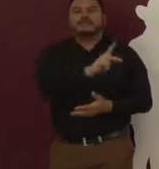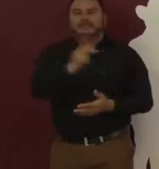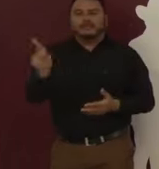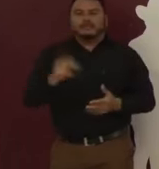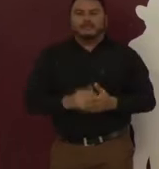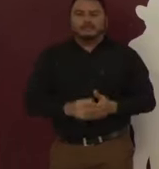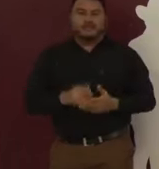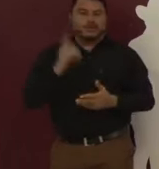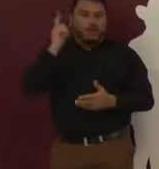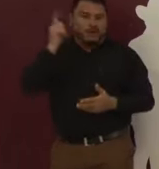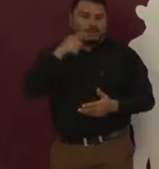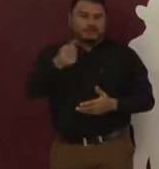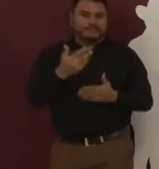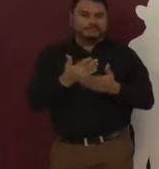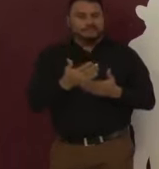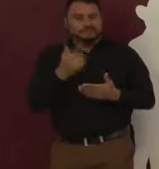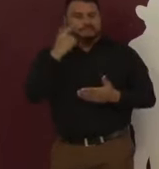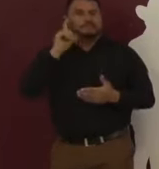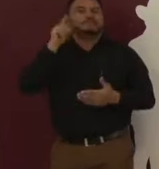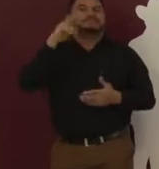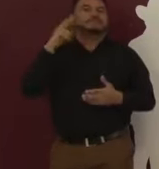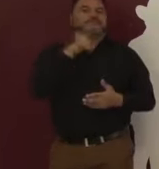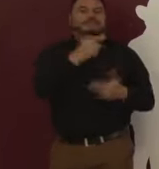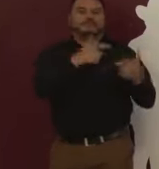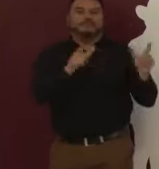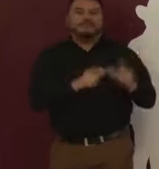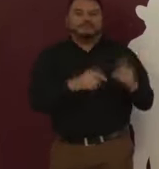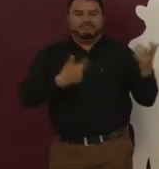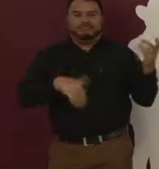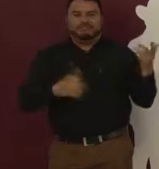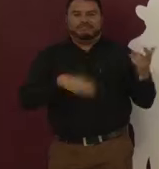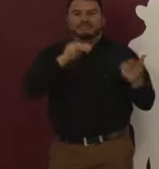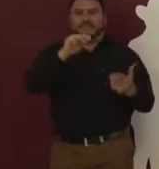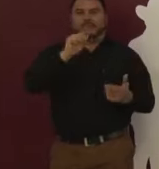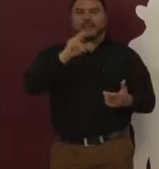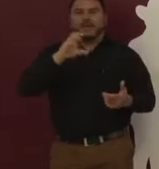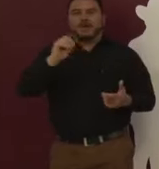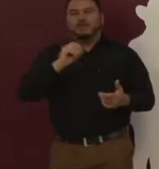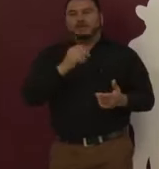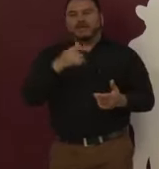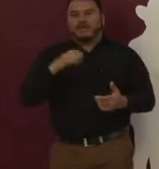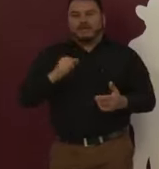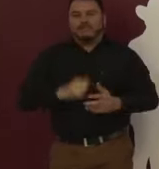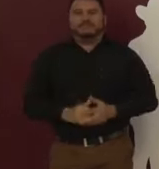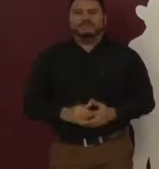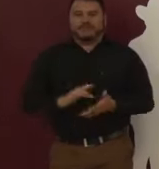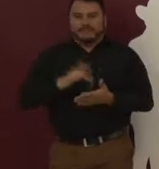y espero que disfruten el concierto que nos va a preparar Mario Quintero. Muchas gracias.